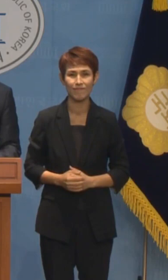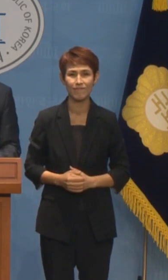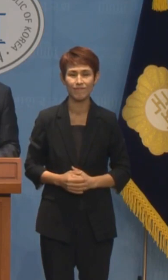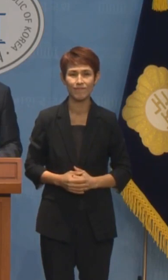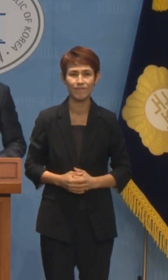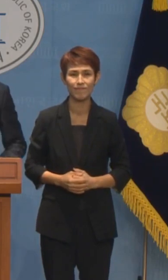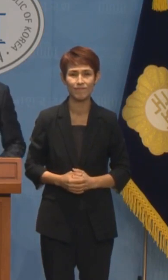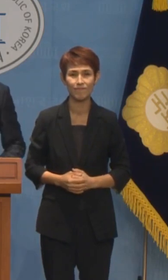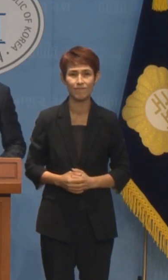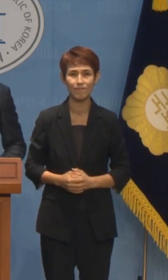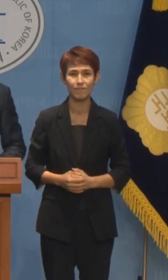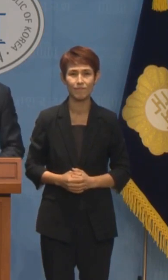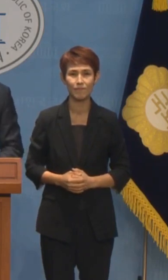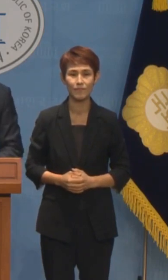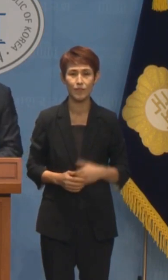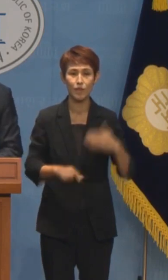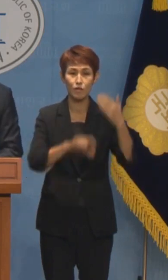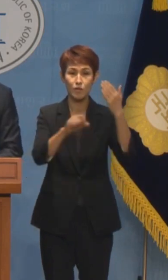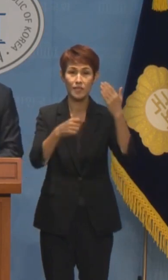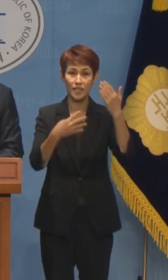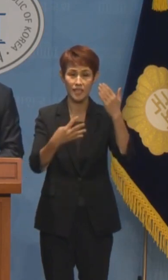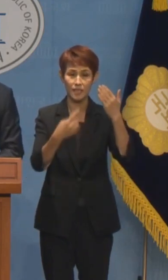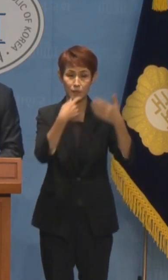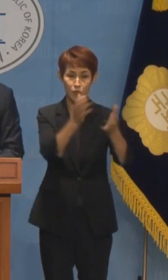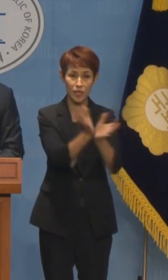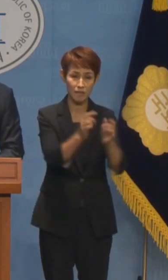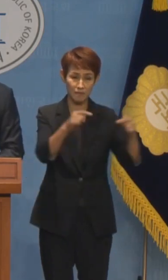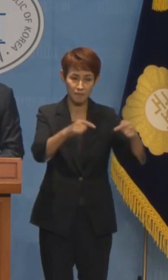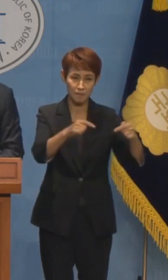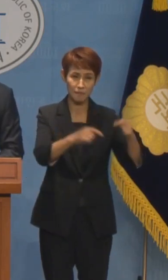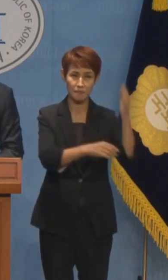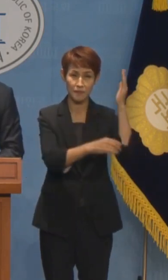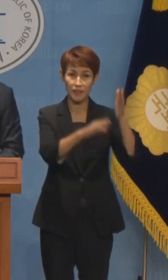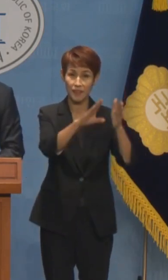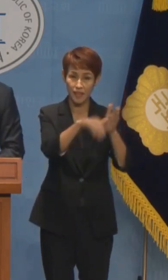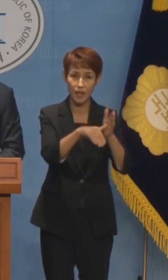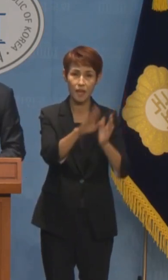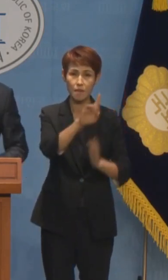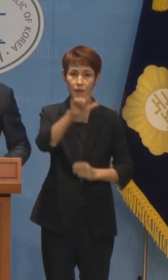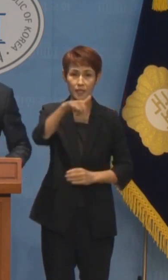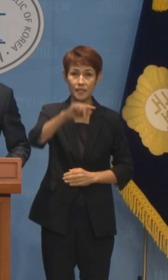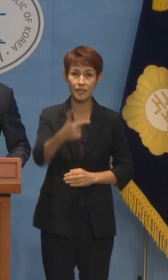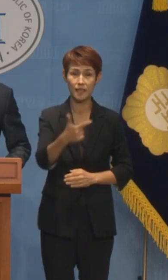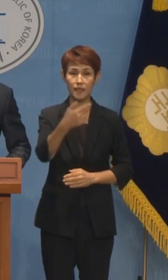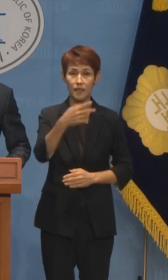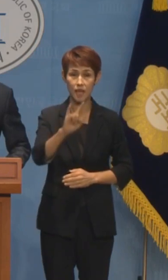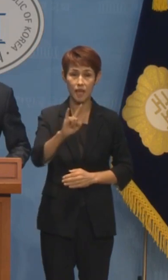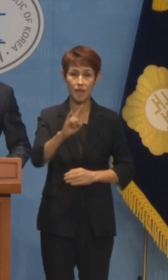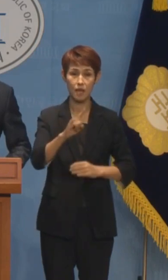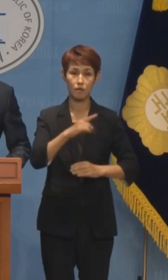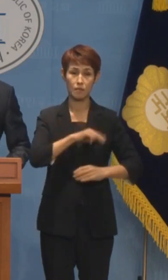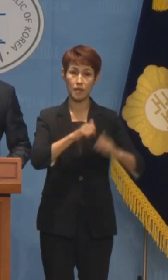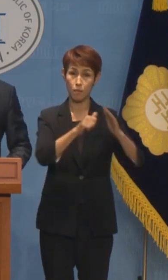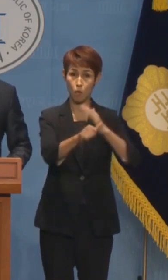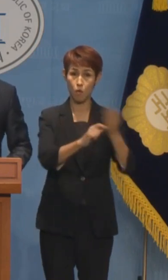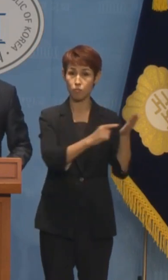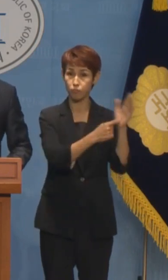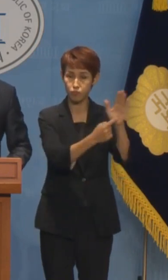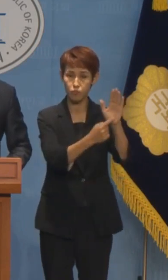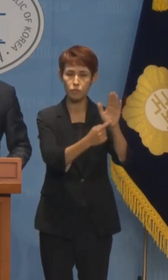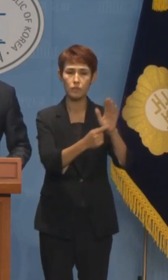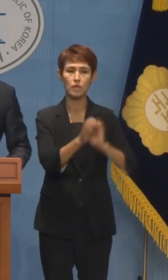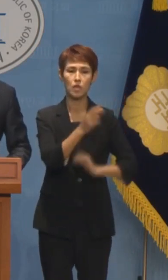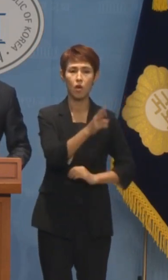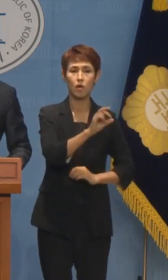죄송합니다 그나마 지난 4일 민주당 교섭 단체 연설을 통해 박찬대 원내대표가 제안한 여야 의정